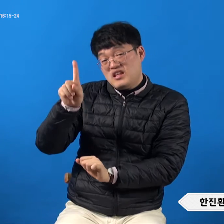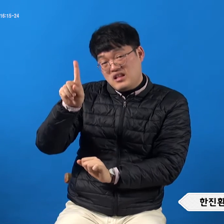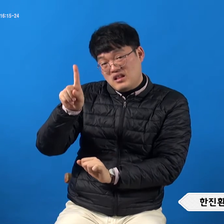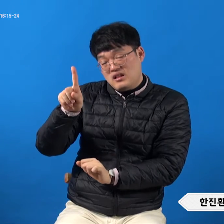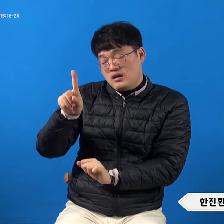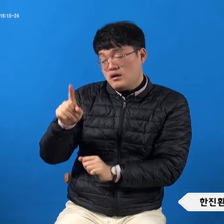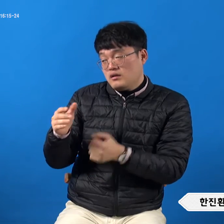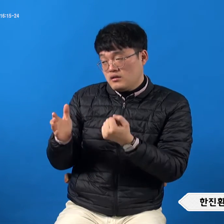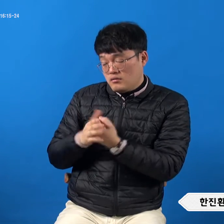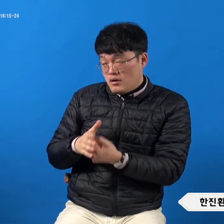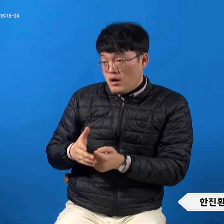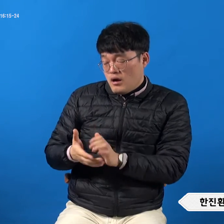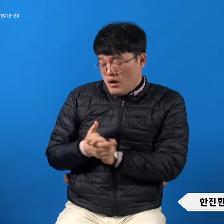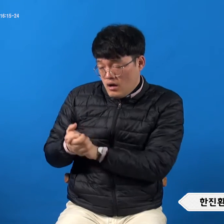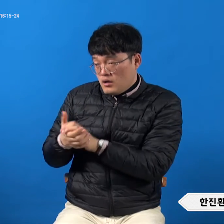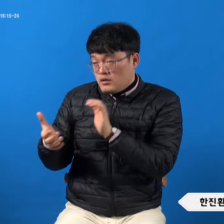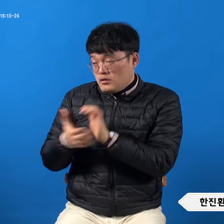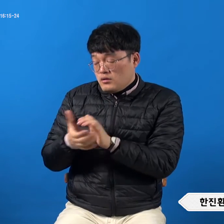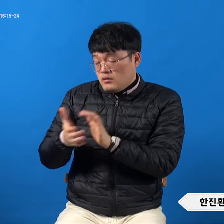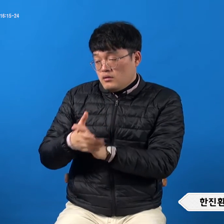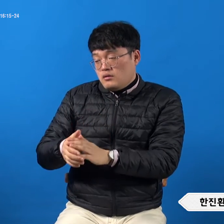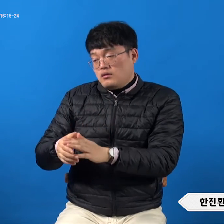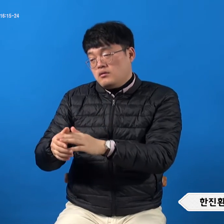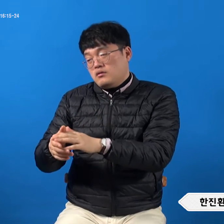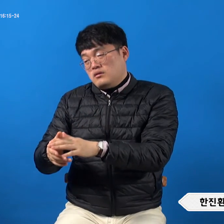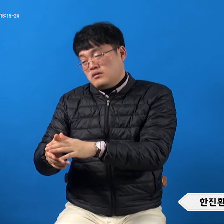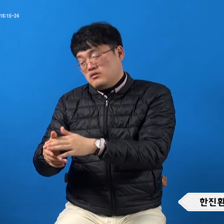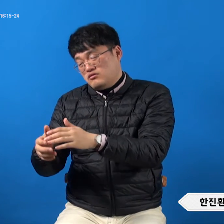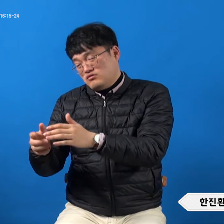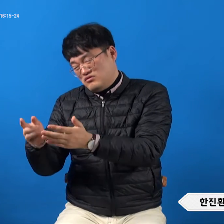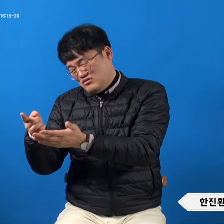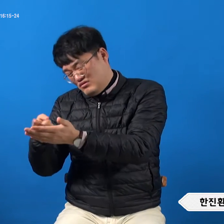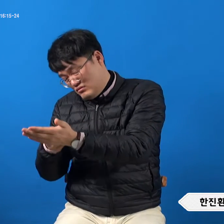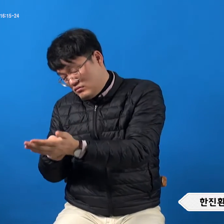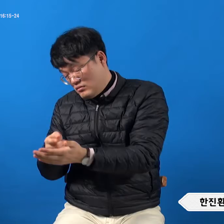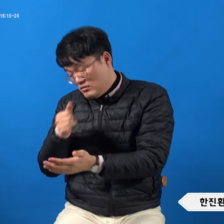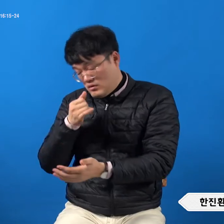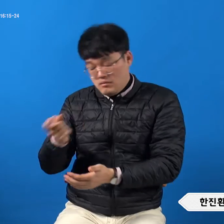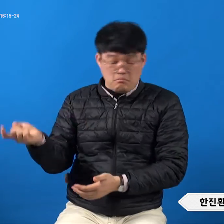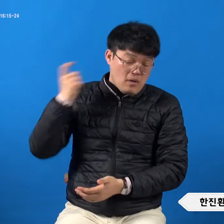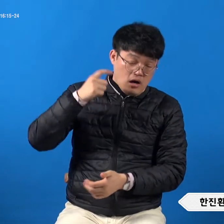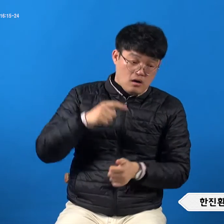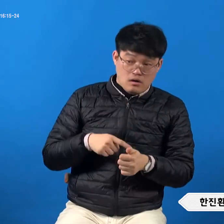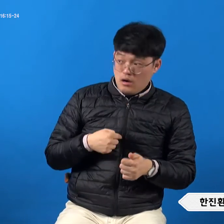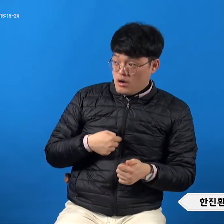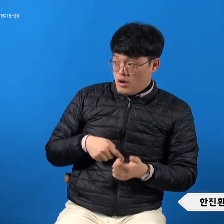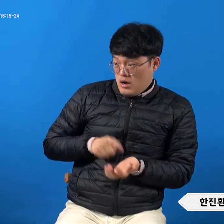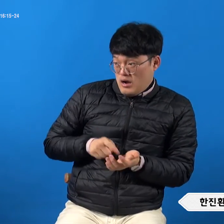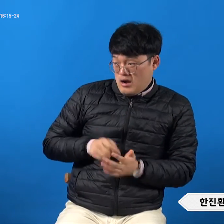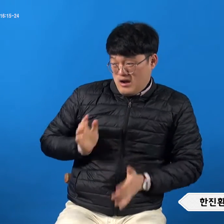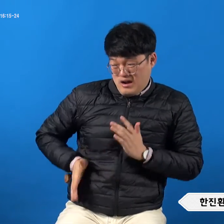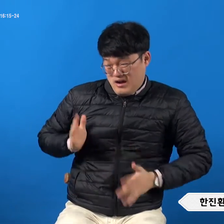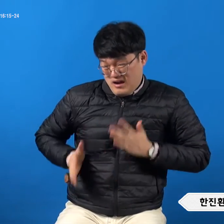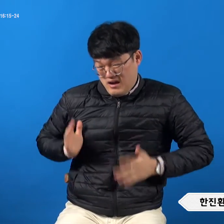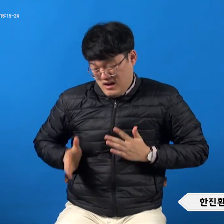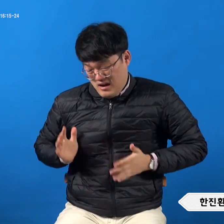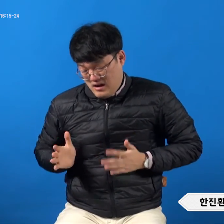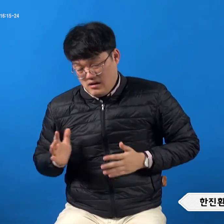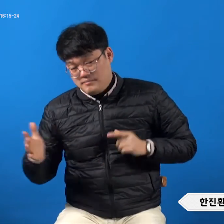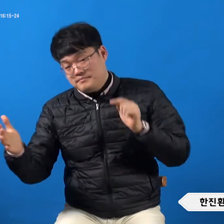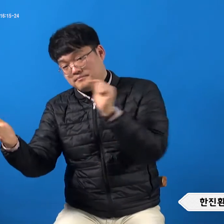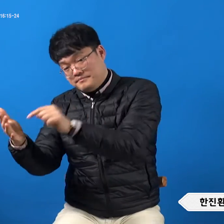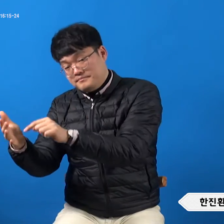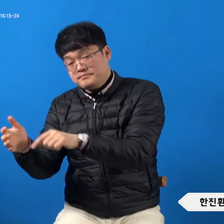않는답니다. 절친한 친구가 그렇게 됐다는 말을 듣고 이 리 스트로베리 급히 병원으로